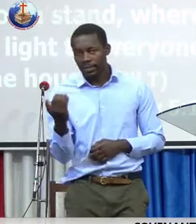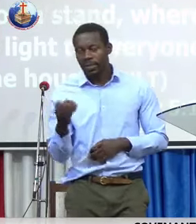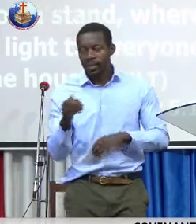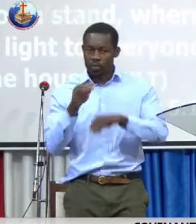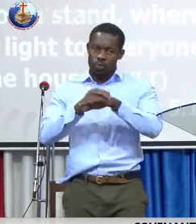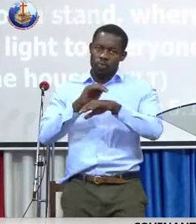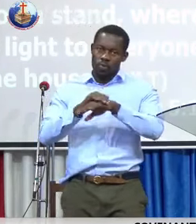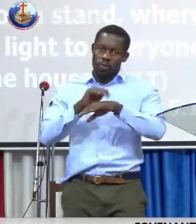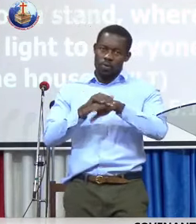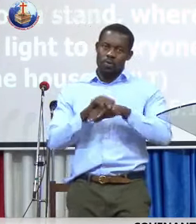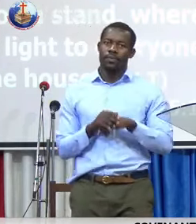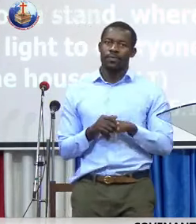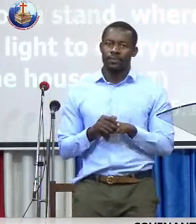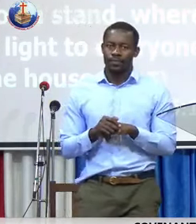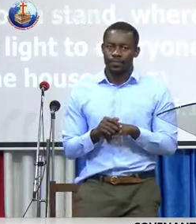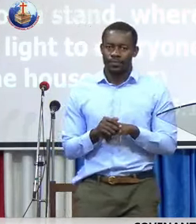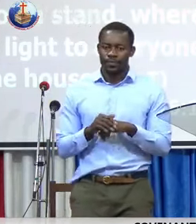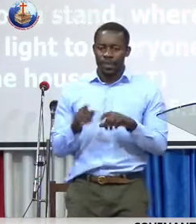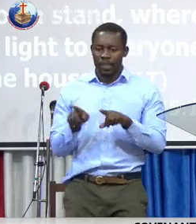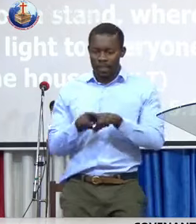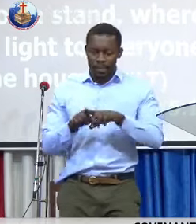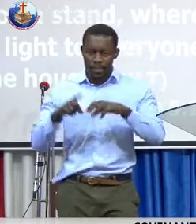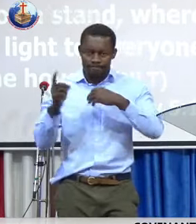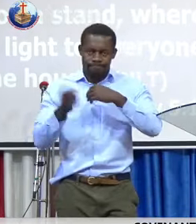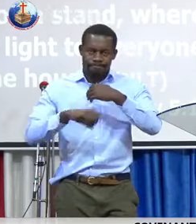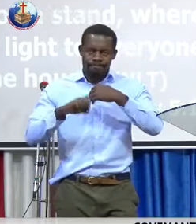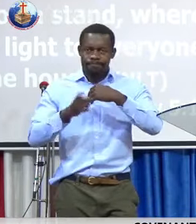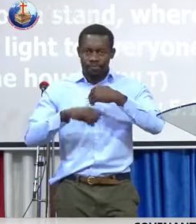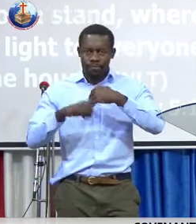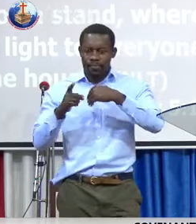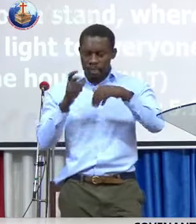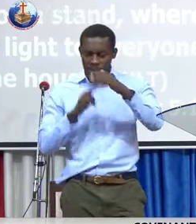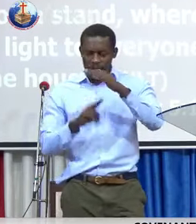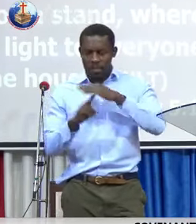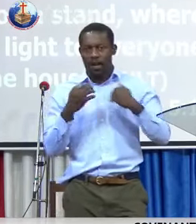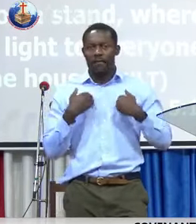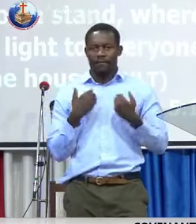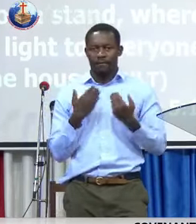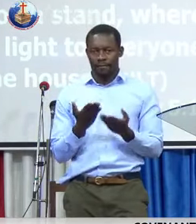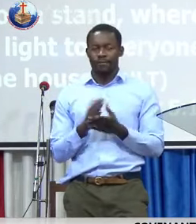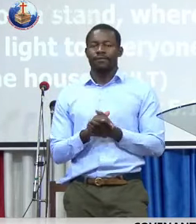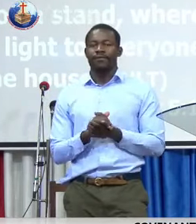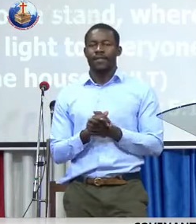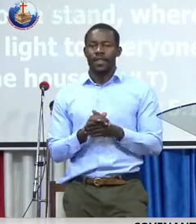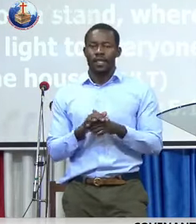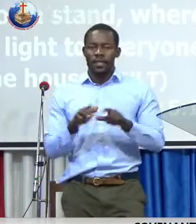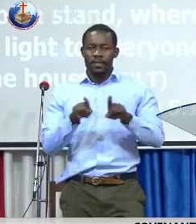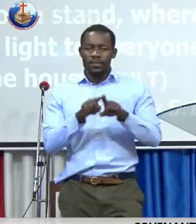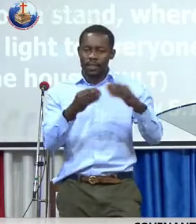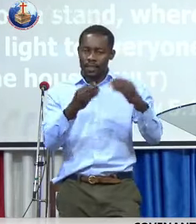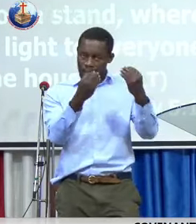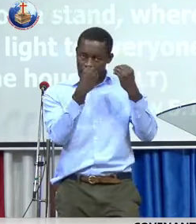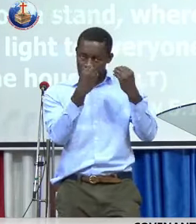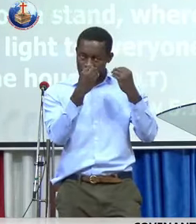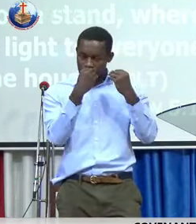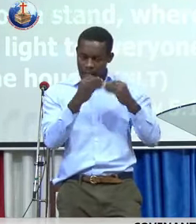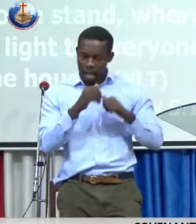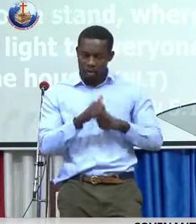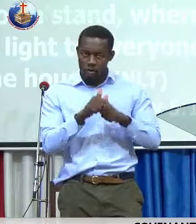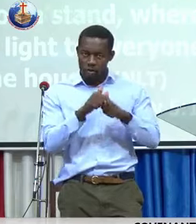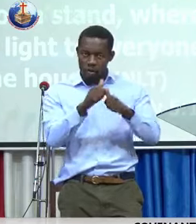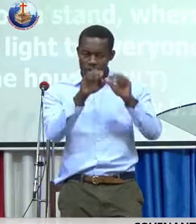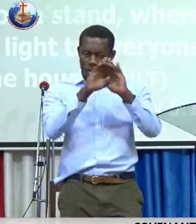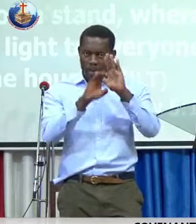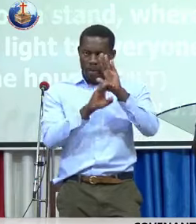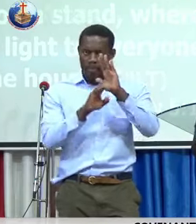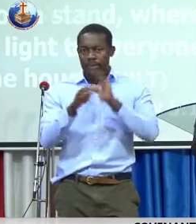kuwalea kwa njia inayofaa. Discipline them accordingly. Watie nidhamu inavyofaa. And to teach them according to the statutes of the Lord.